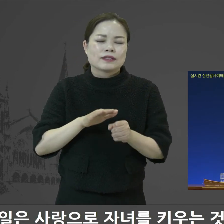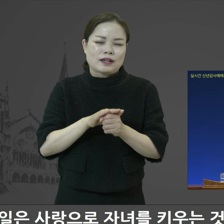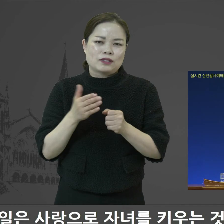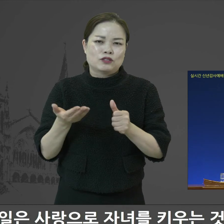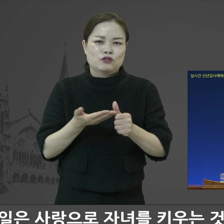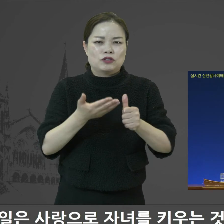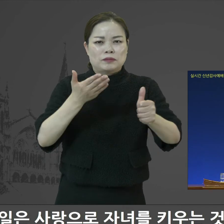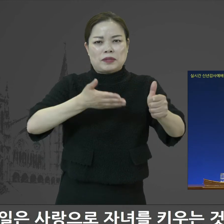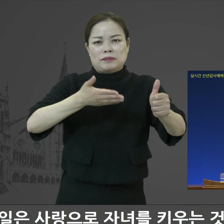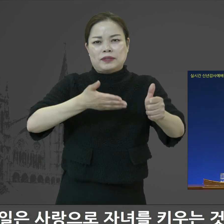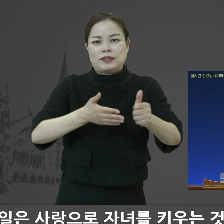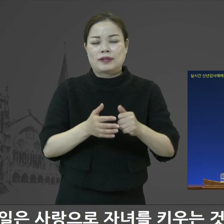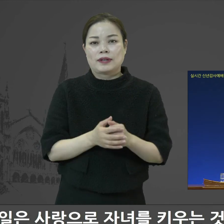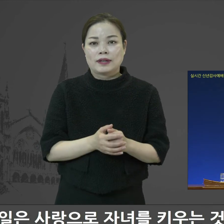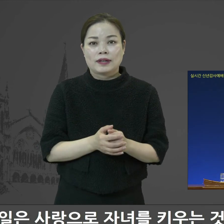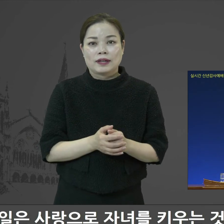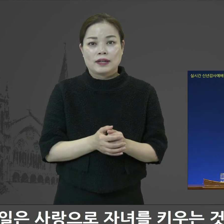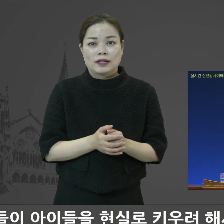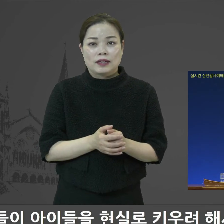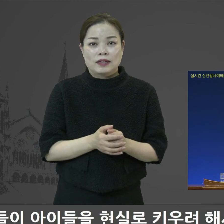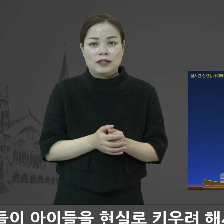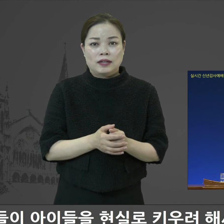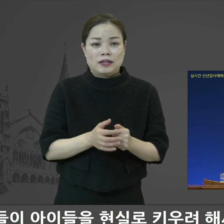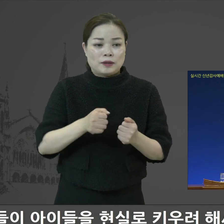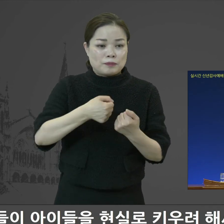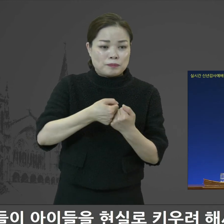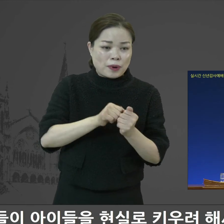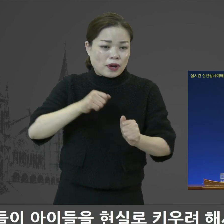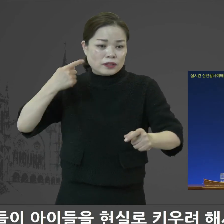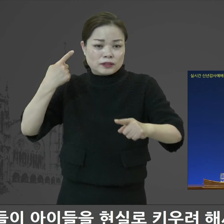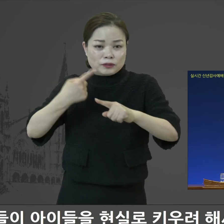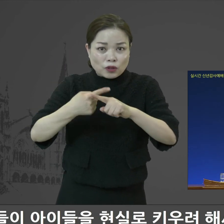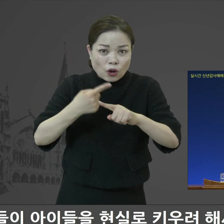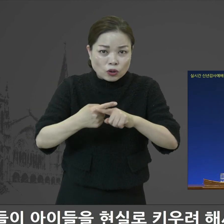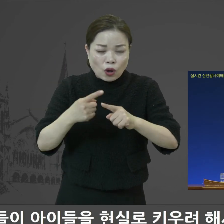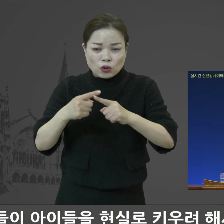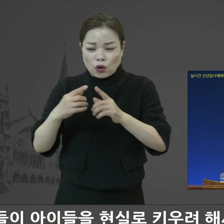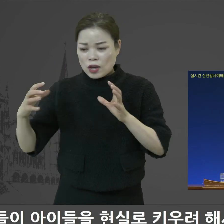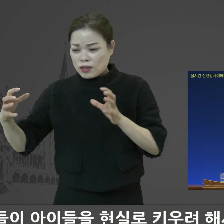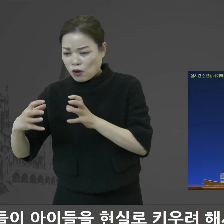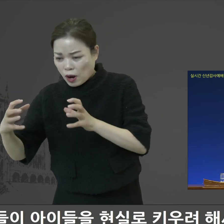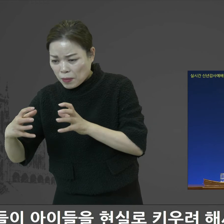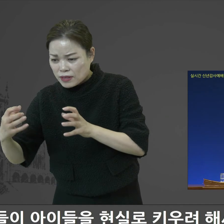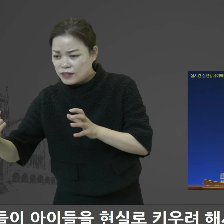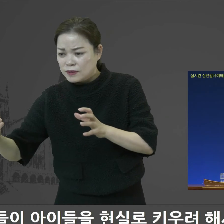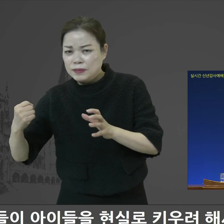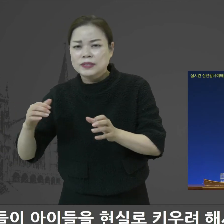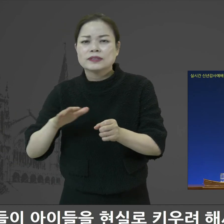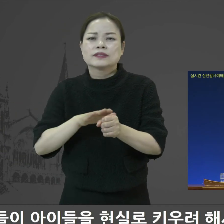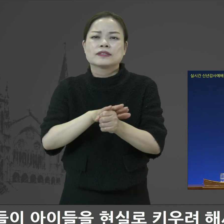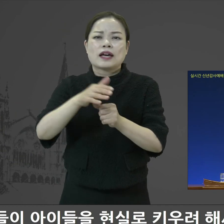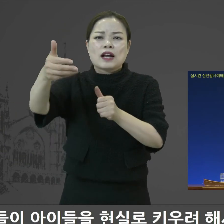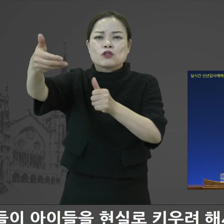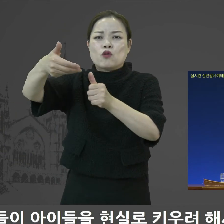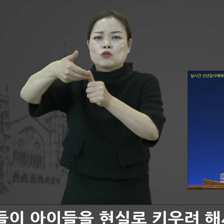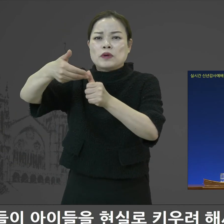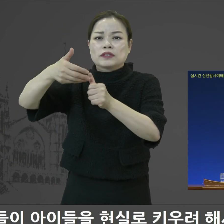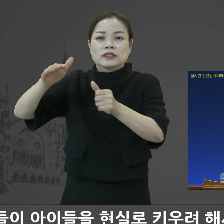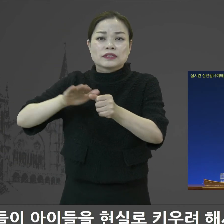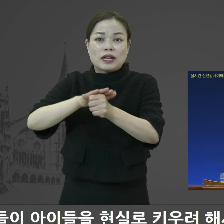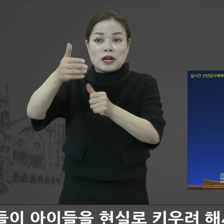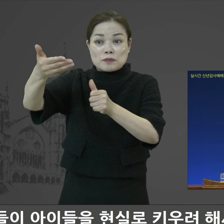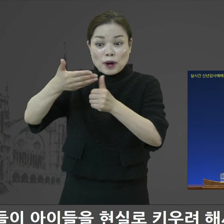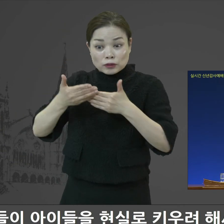키워보십시다. 마디가 되고 교회를 연결하고 결합하는 그 일이 결국 사랑을 공급하고, 사랑이